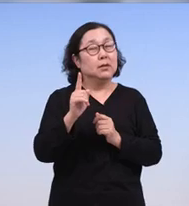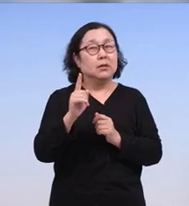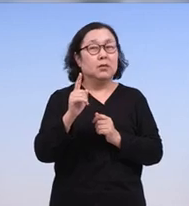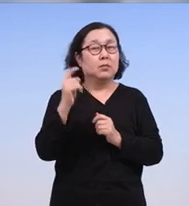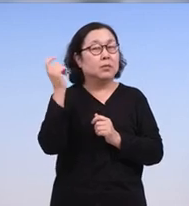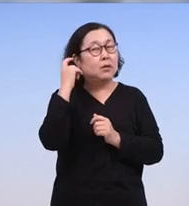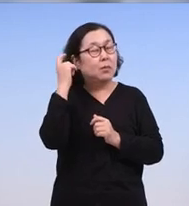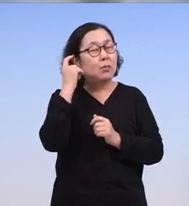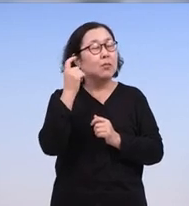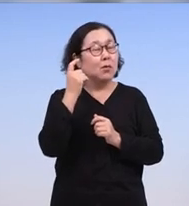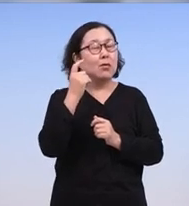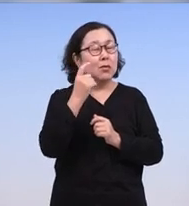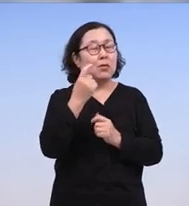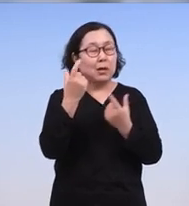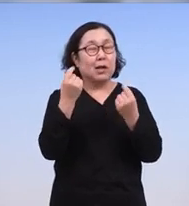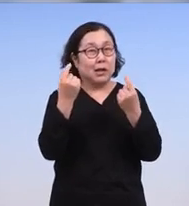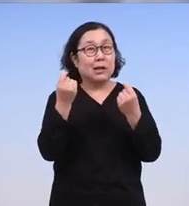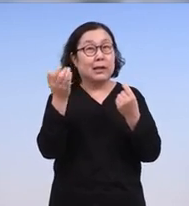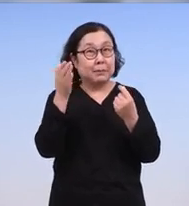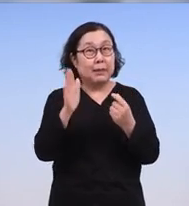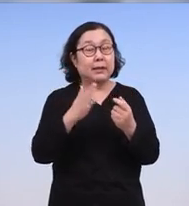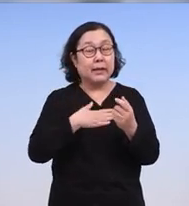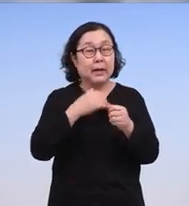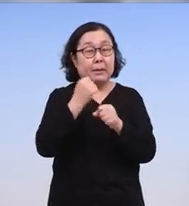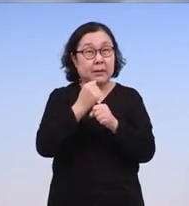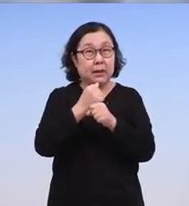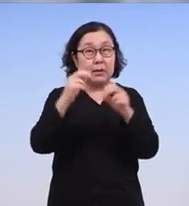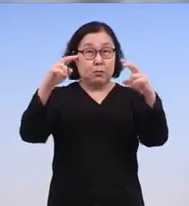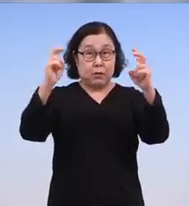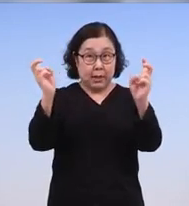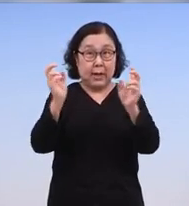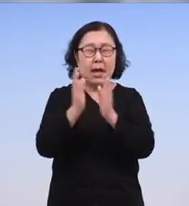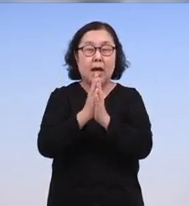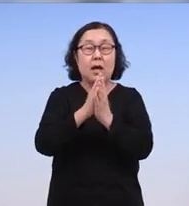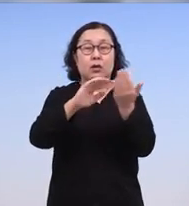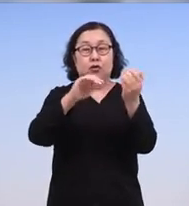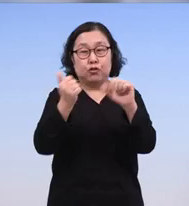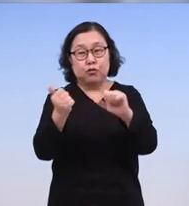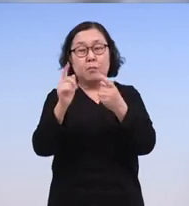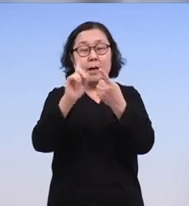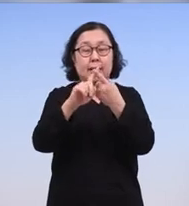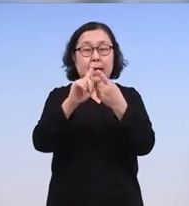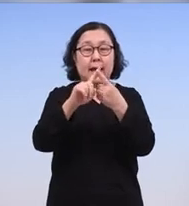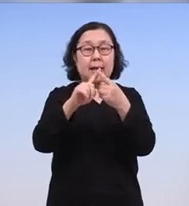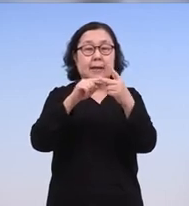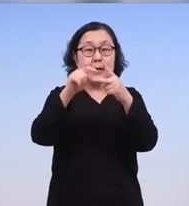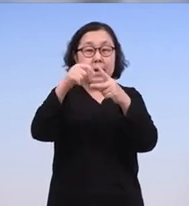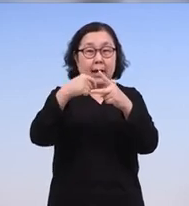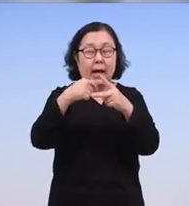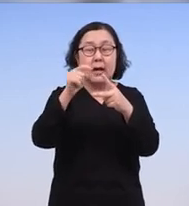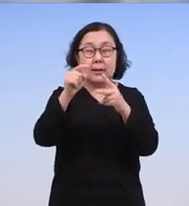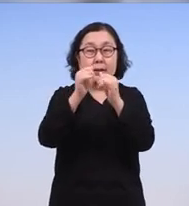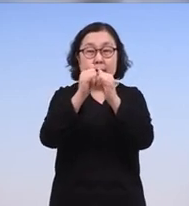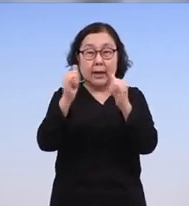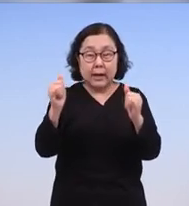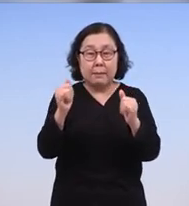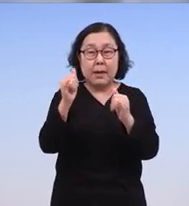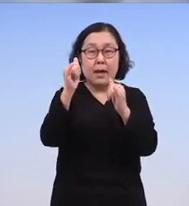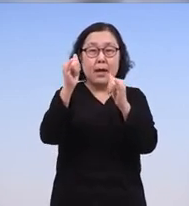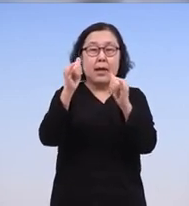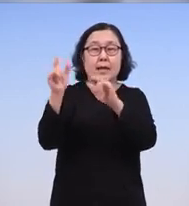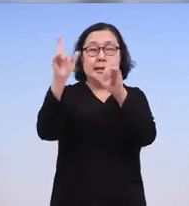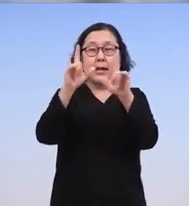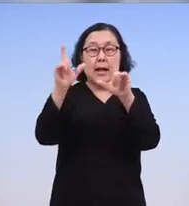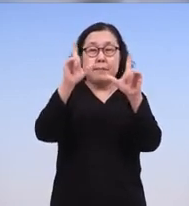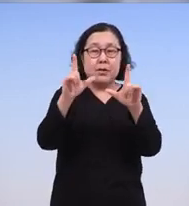같기도 한데 그냥 제가 한번 이렇게 만들어 봤습니다. 죽음에 대한 이해가 그 사람의 삶을 결정한다. 그래서 제가 이걸